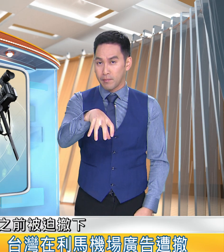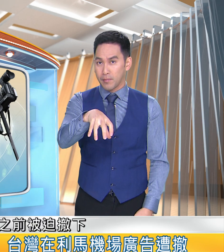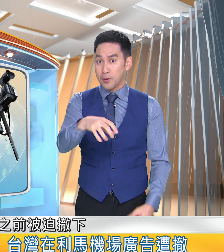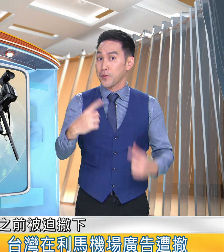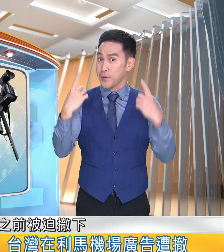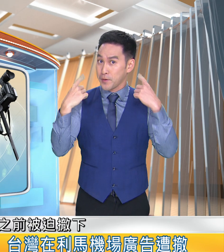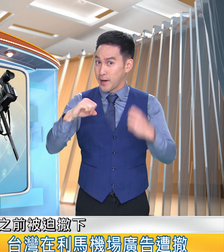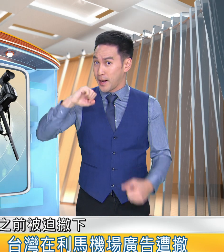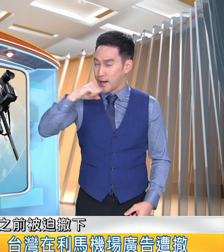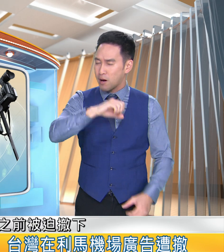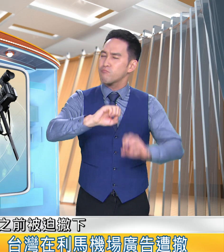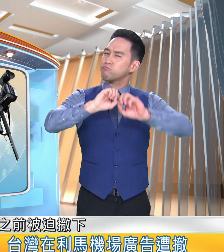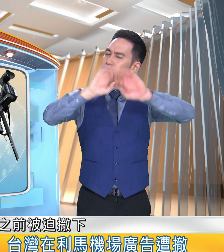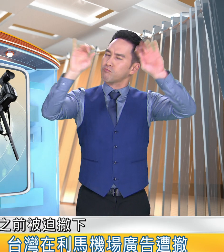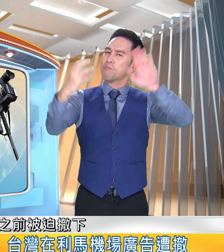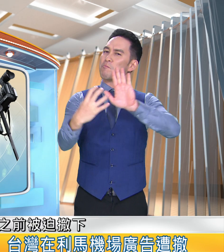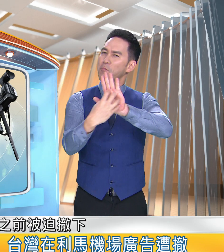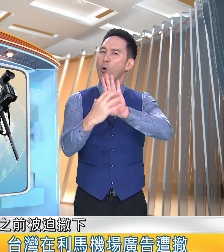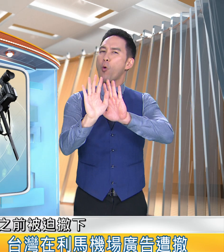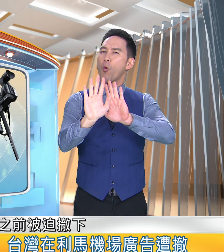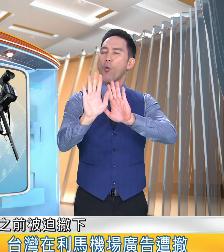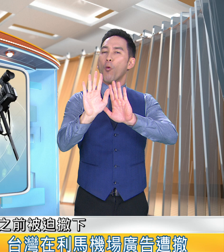后被迫给撤下。